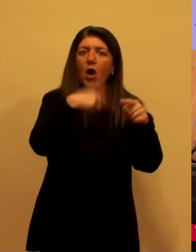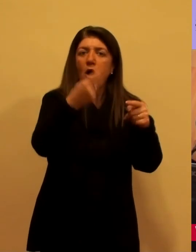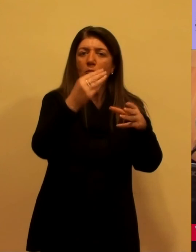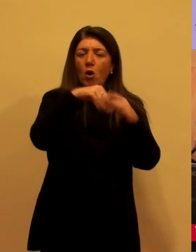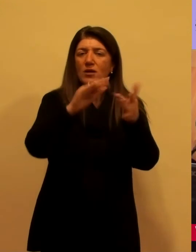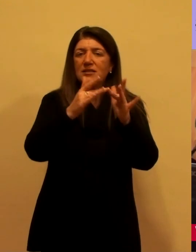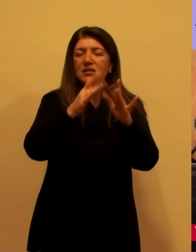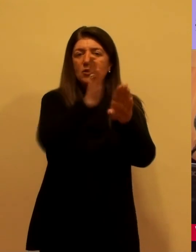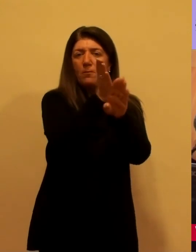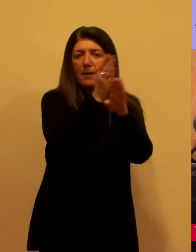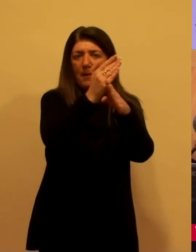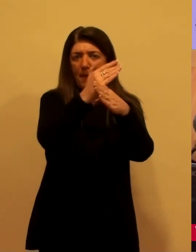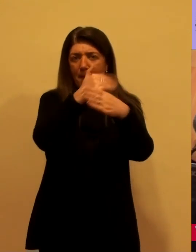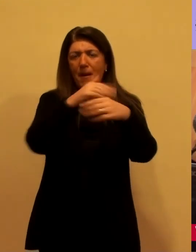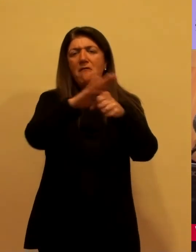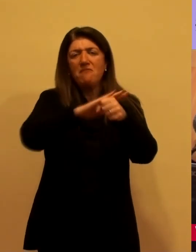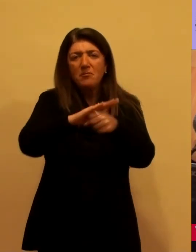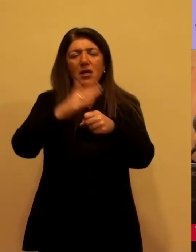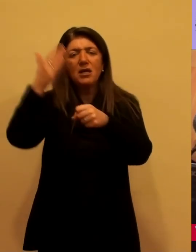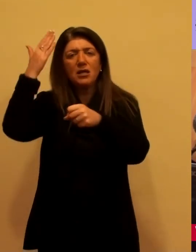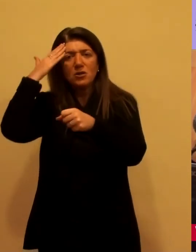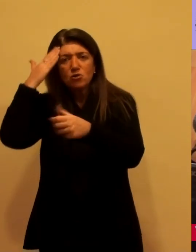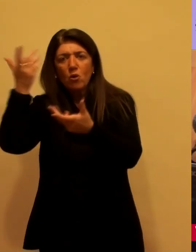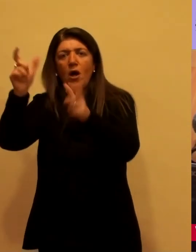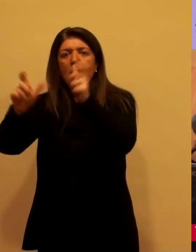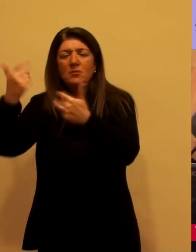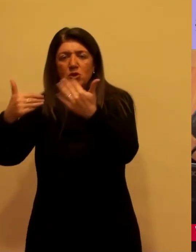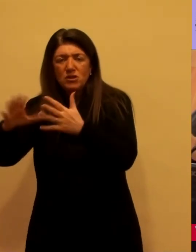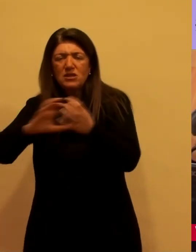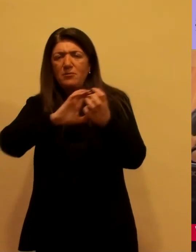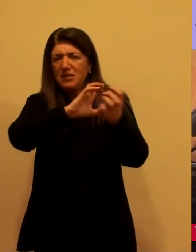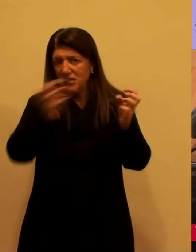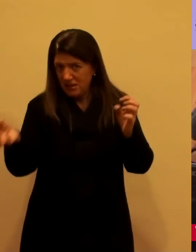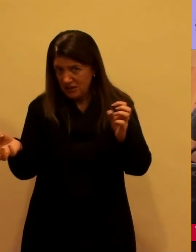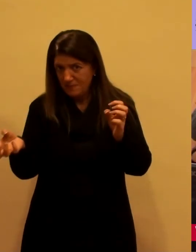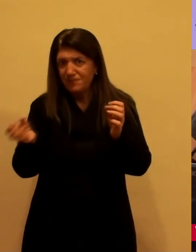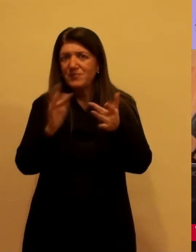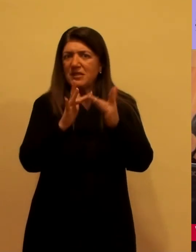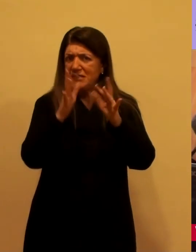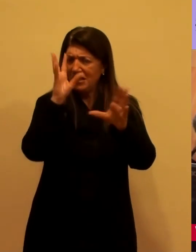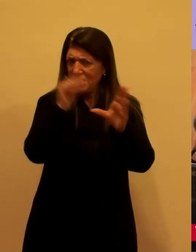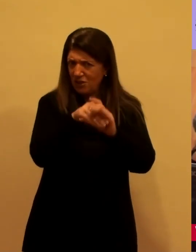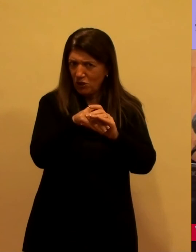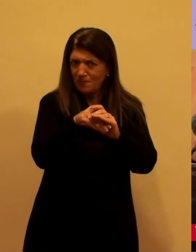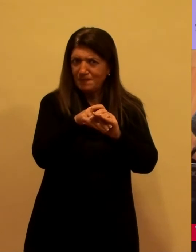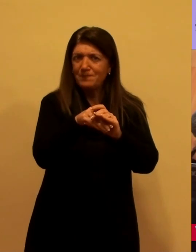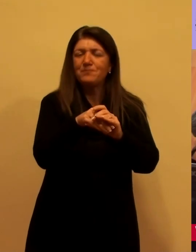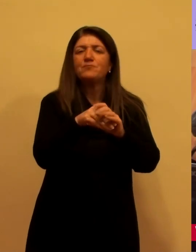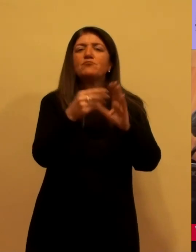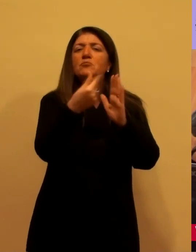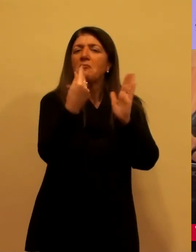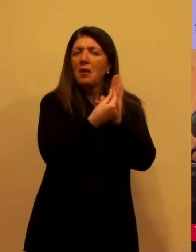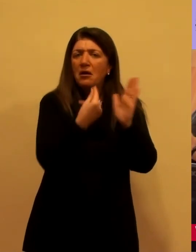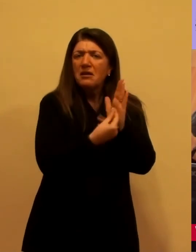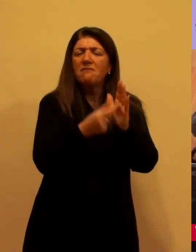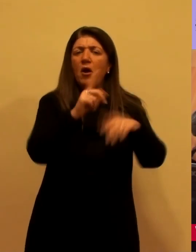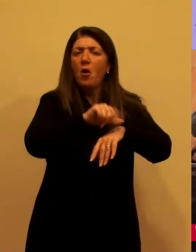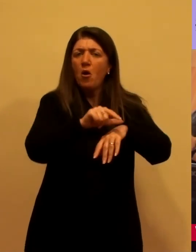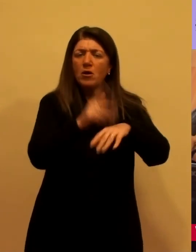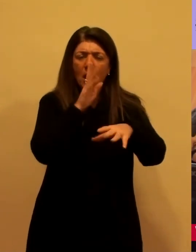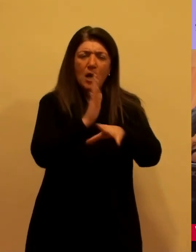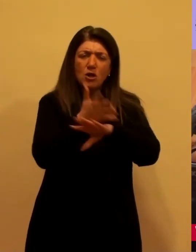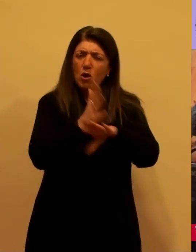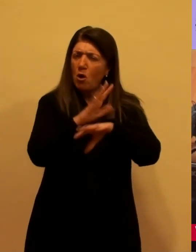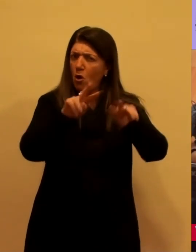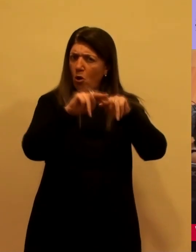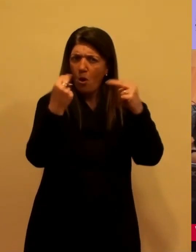per famiglie, scuole e persone con disabilità. Ok, quindi, perfetto. Quindi leggete le informazioni. Tariffe, orari, potete trovare tutto quanto lì.